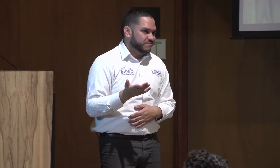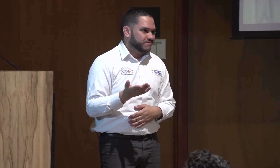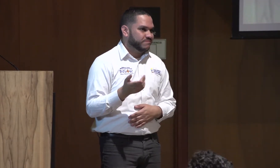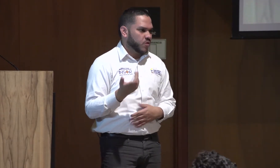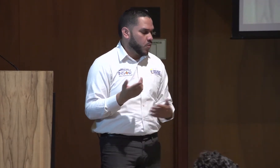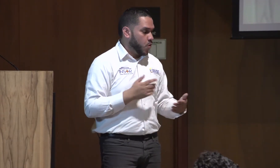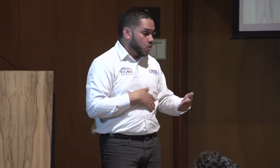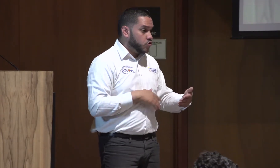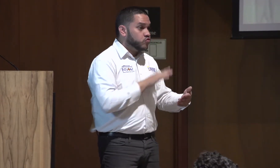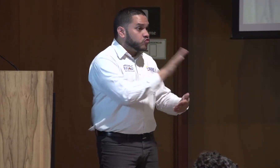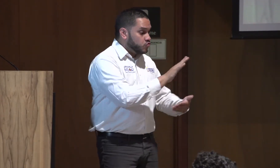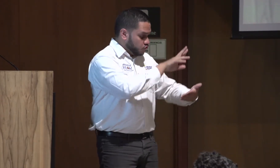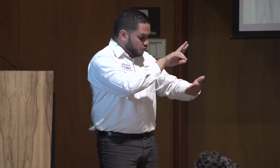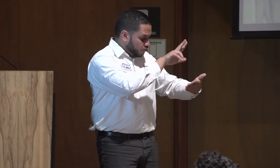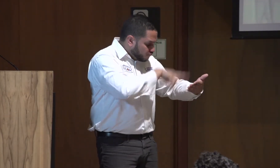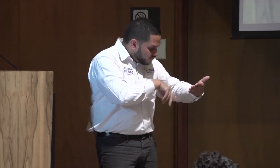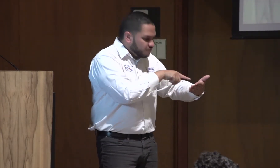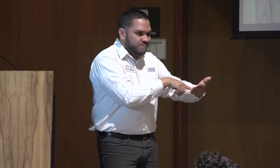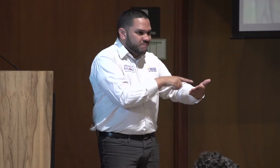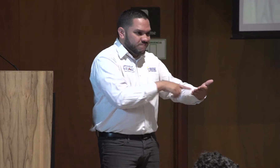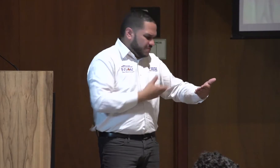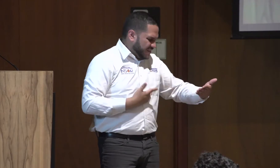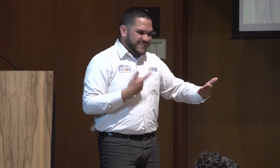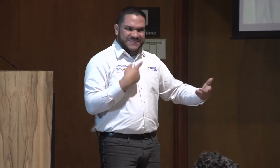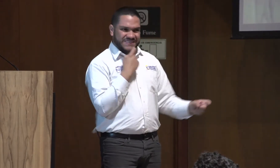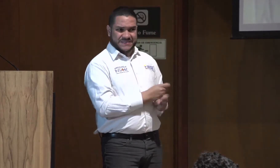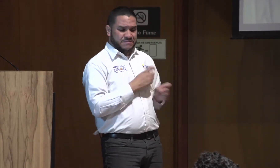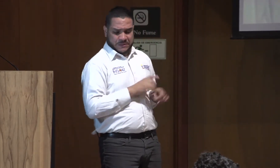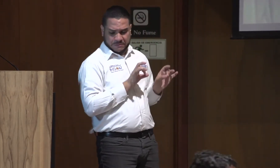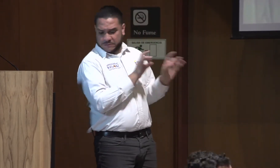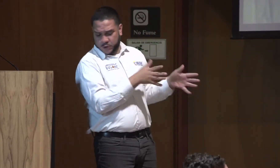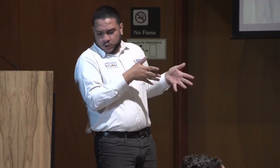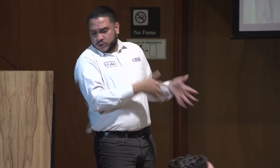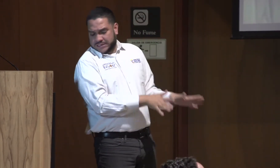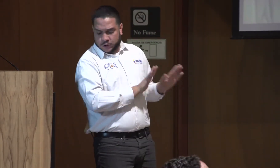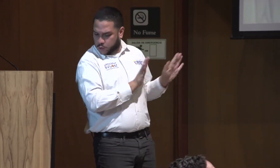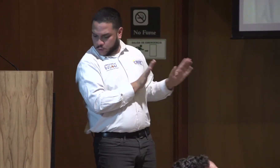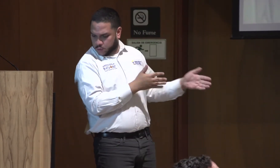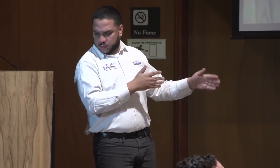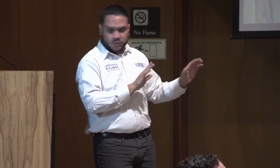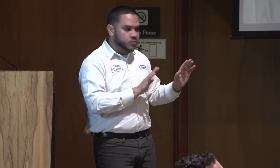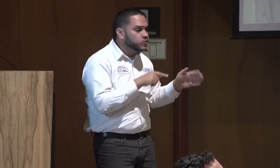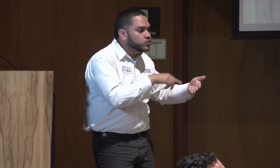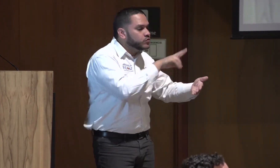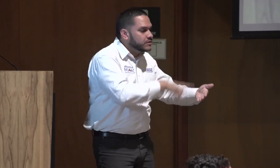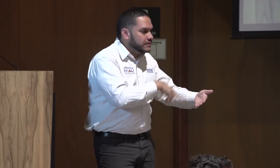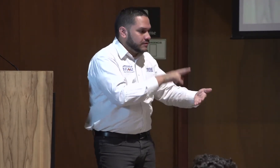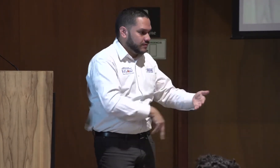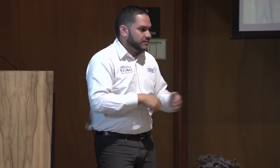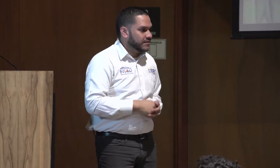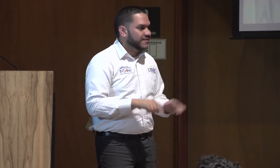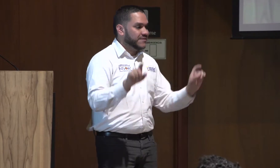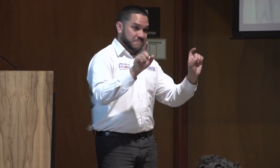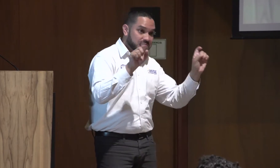diversos frente a la lengua escrita, no les gusta, no quieren, pero nosotros tenemos que ver que